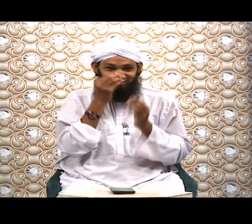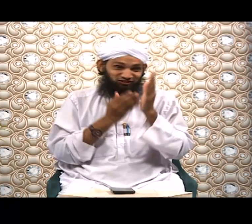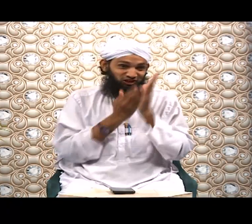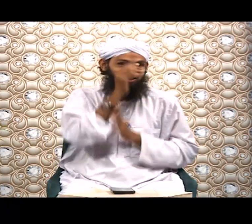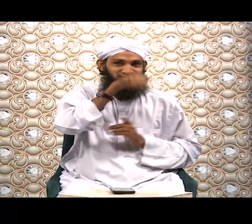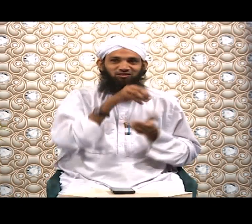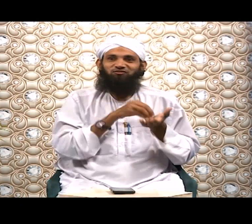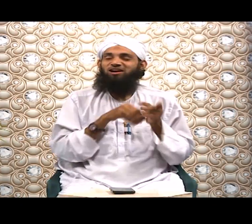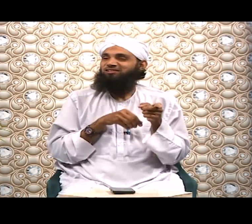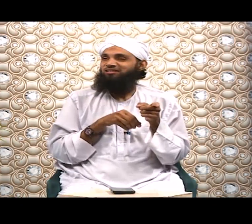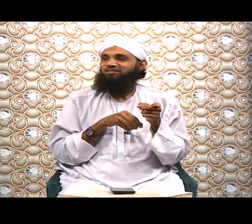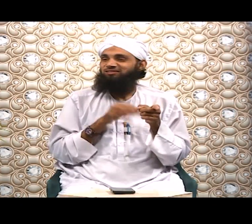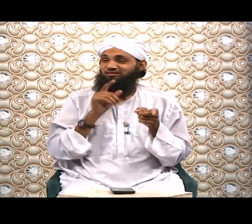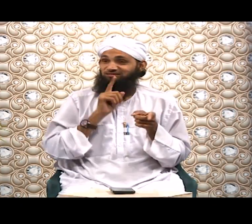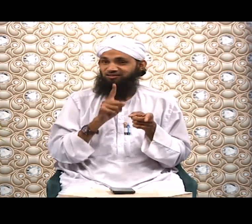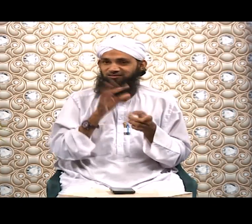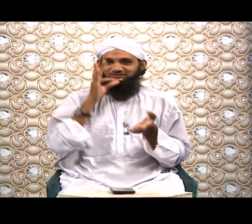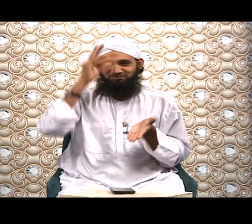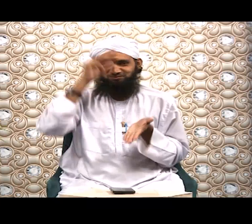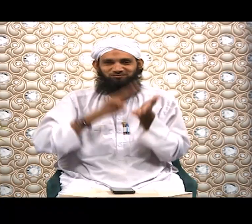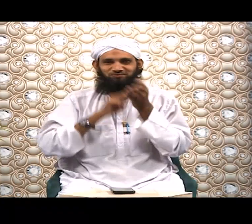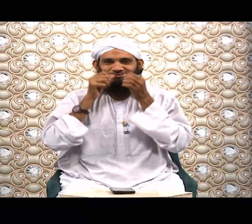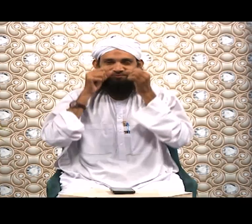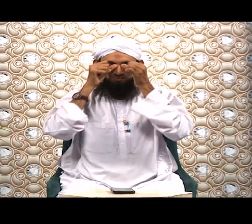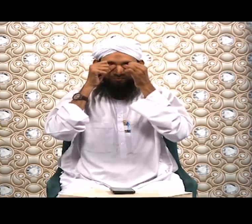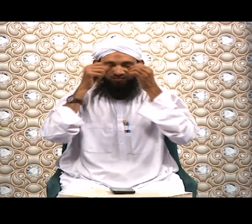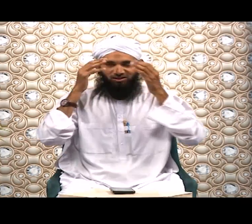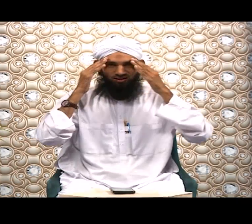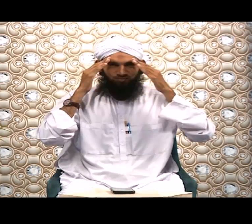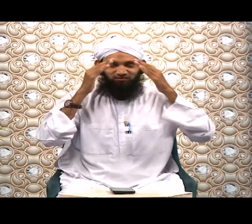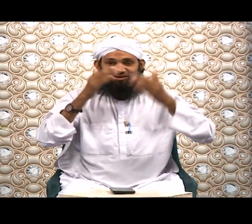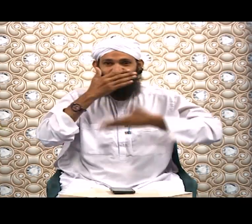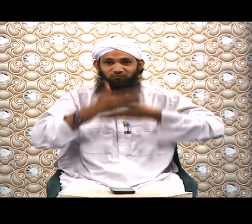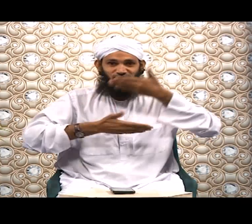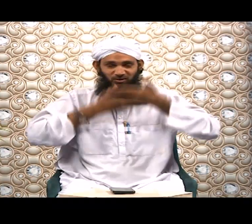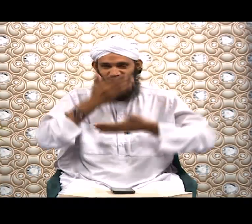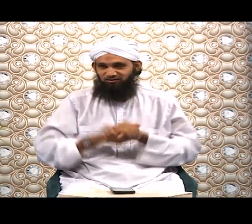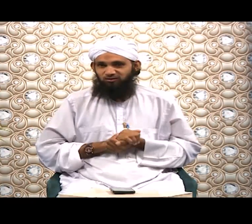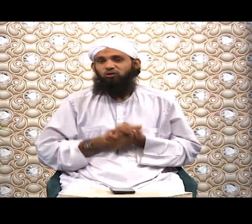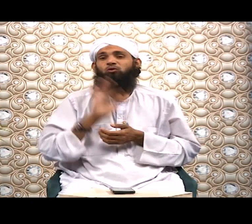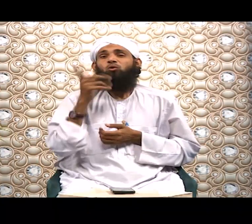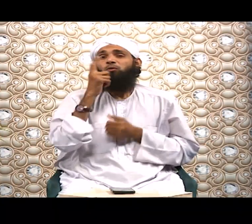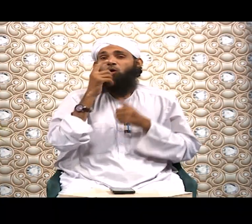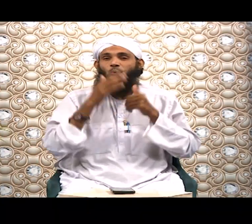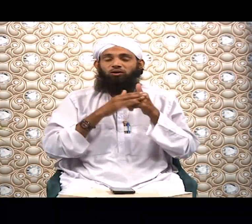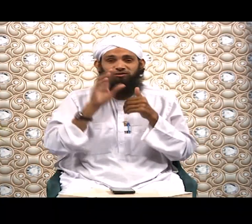کی بشارت ہے۔ چنانچہ فرمان مصطفیٰ صلی اللہ علیہ وآلہ وصحبہ وسلم ہے جو عورت پانچوں نمازیں